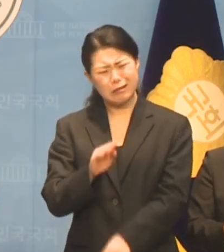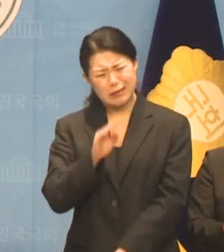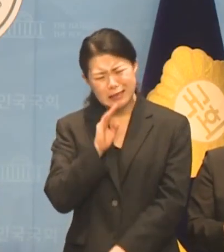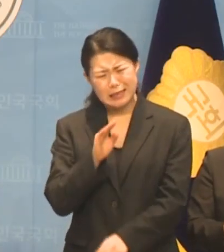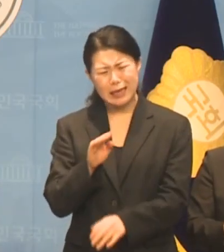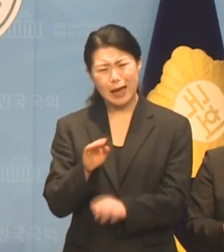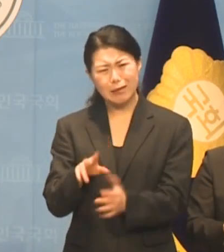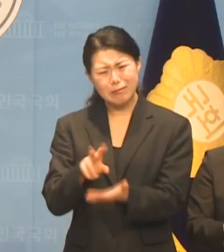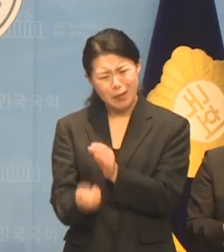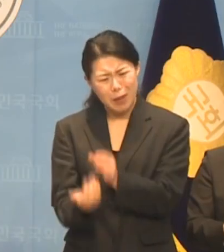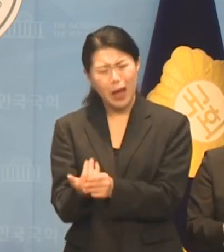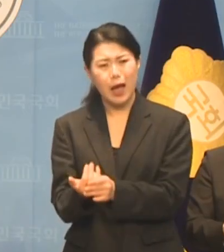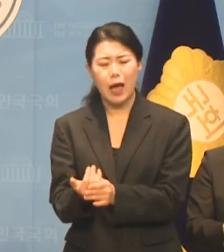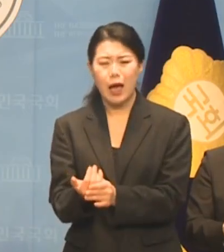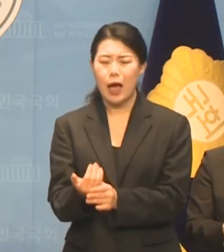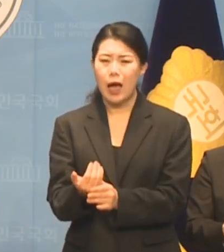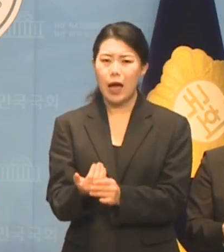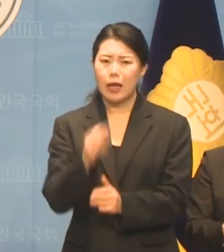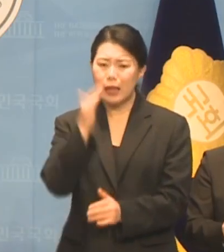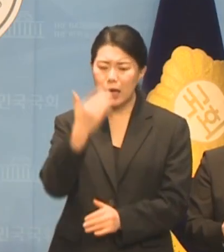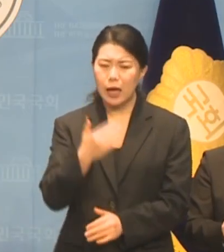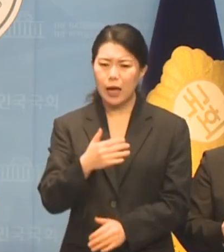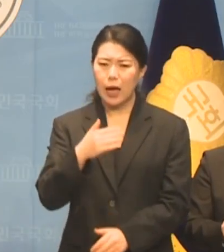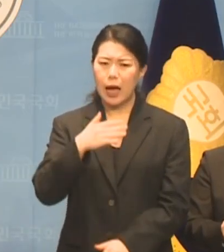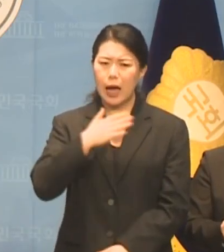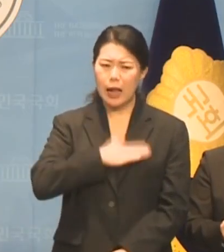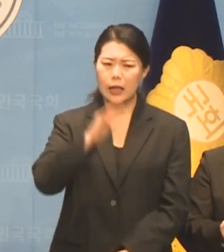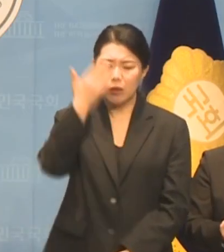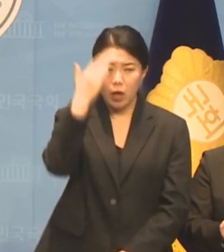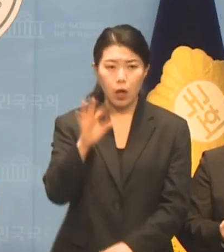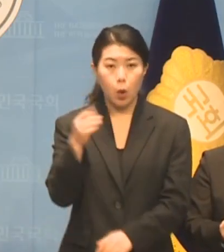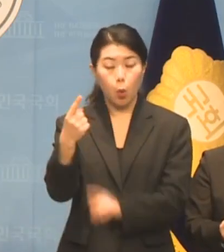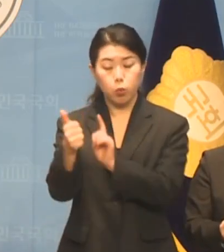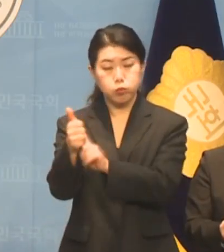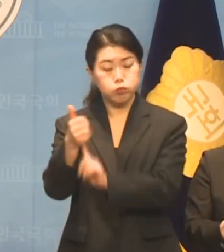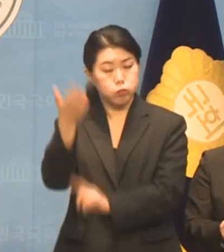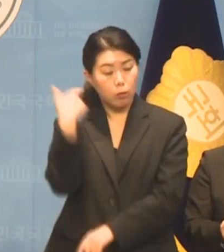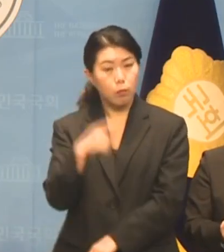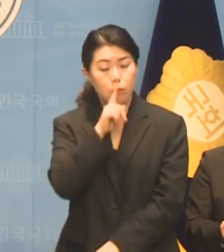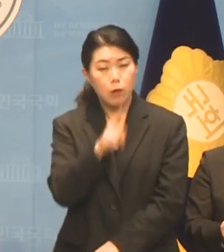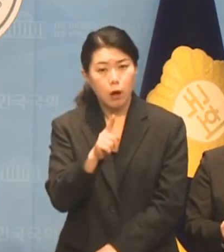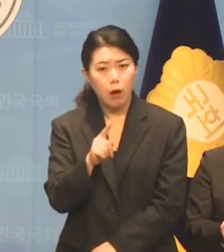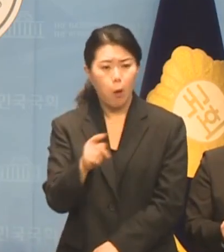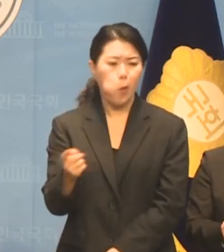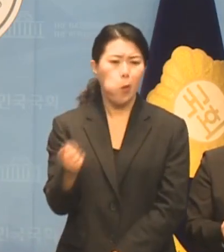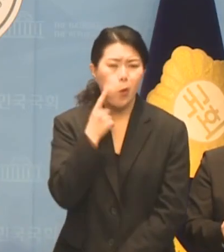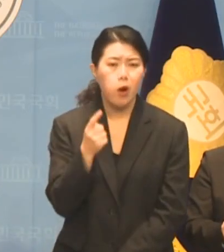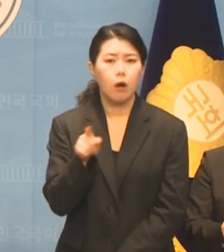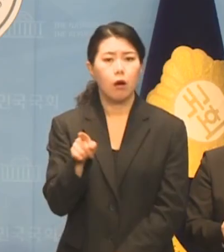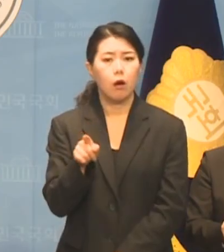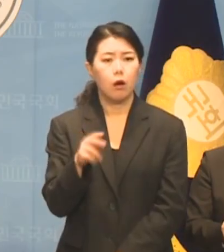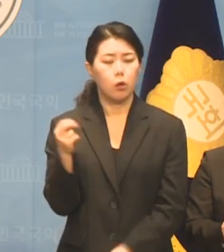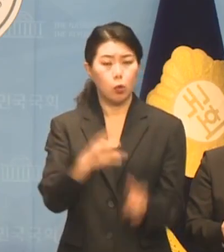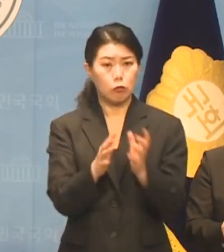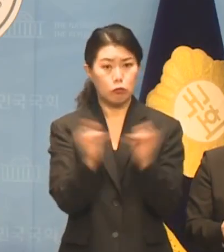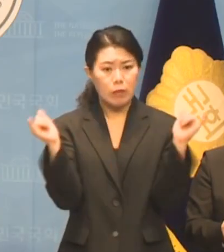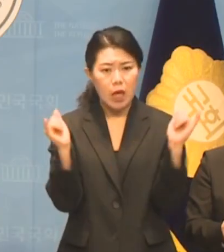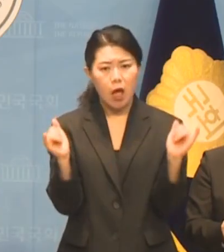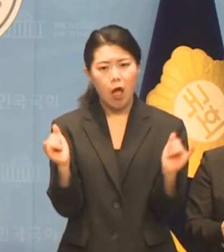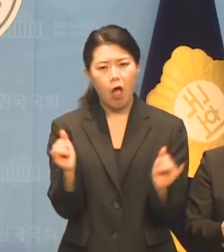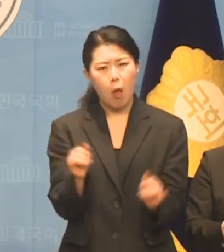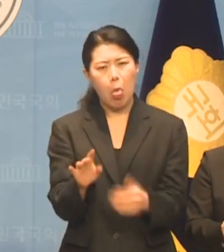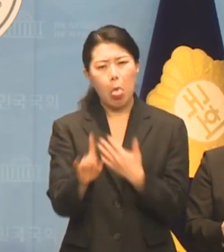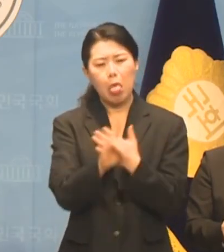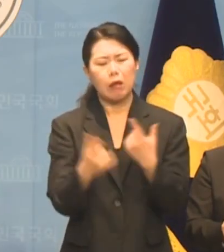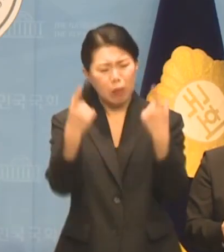치셨구나 라는 생각을 했다는 오세훈 시장의 발언은 거짓말이고 국민을 기만한